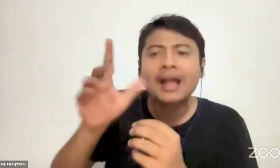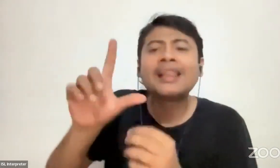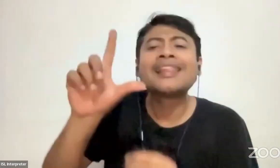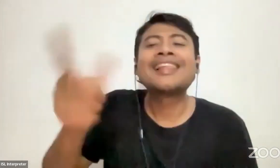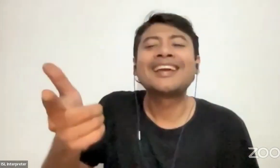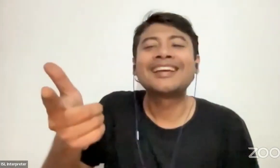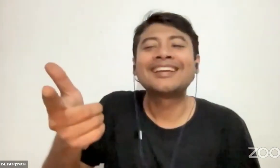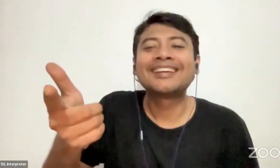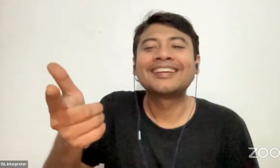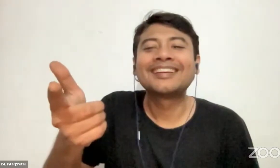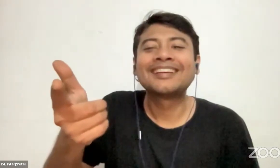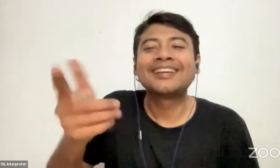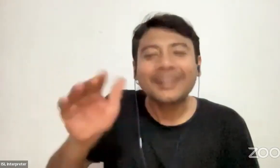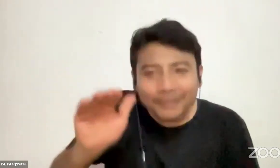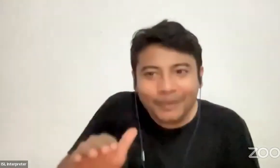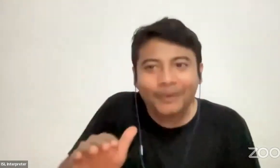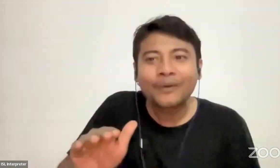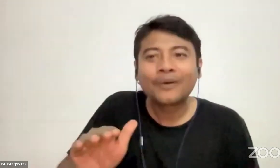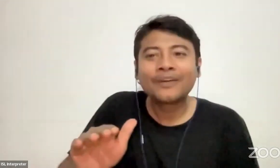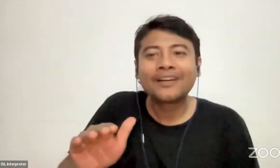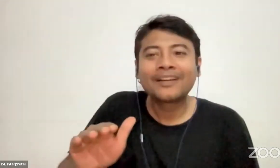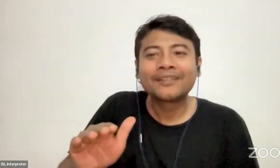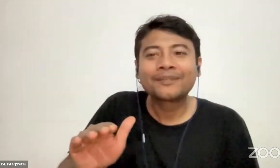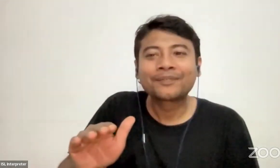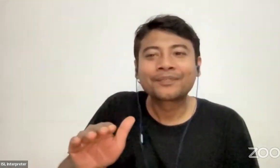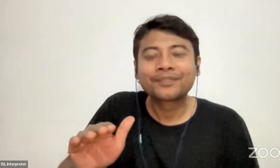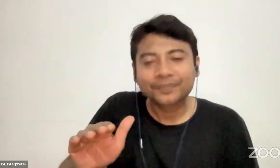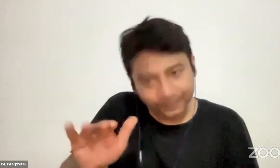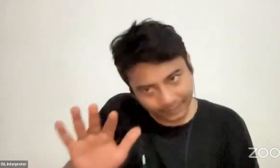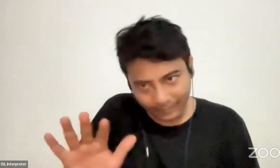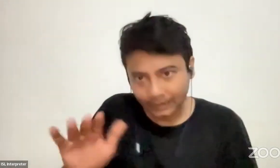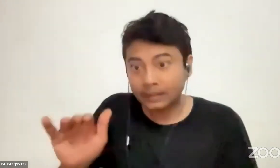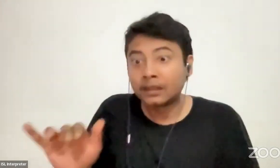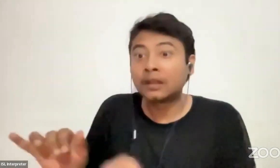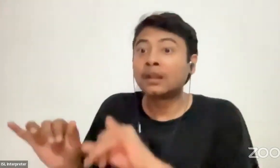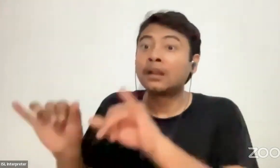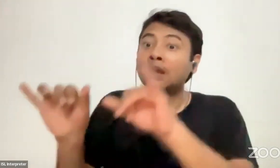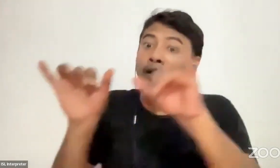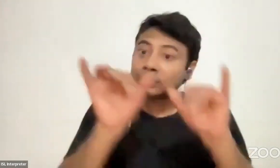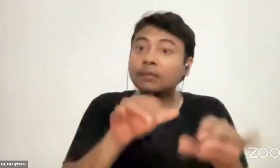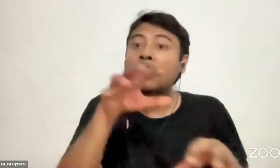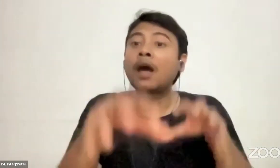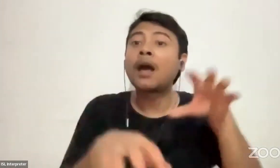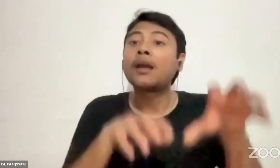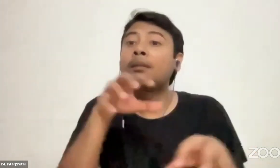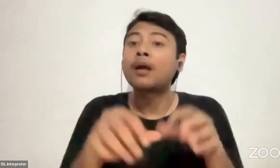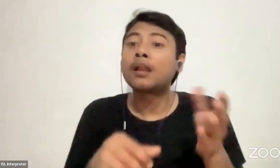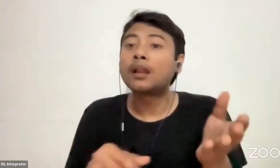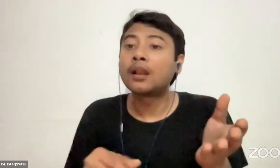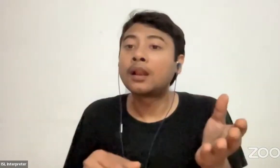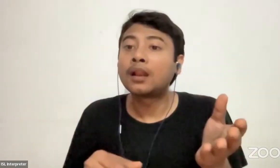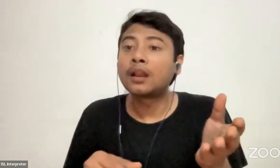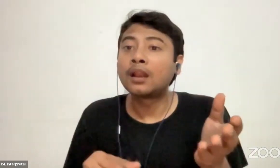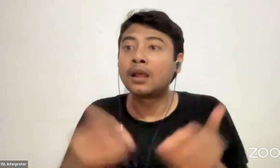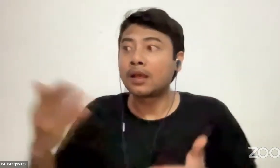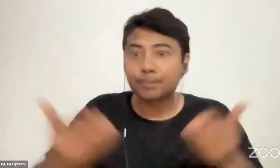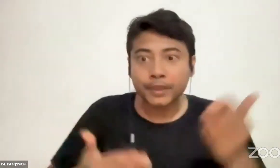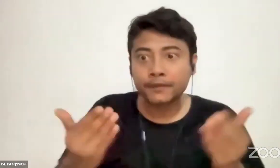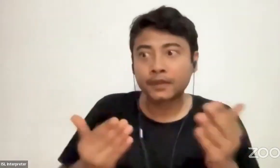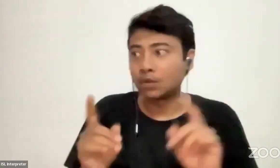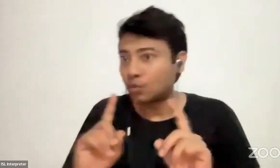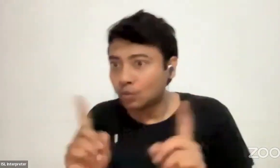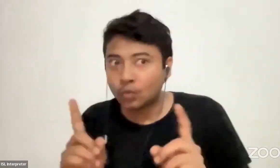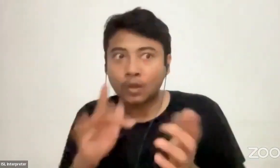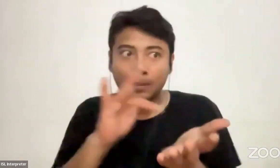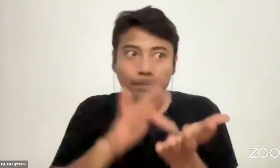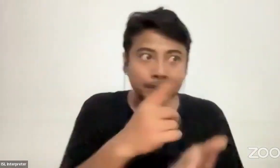और ऐसा ही क्या करते हैं, ऐसा ही जानवर भी करते हैं, जहां मन करेगा वहां बैठ जाएंगे, जो मन करेगा वो खा लेंगे,